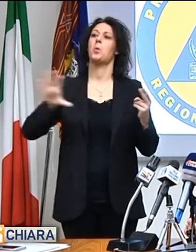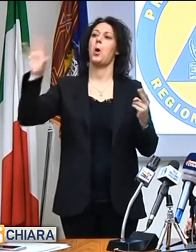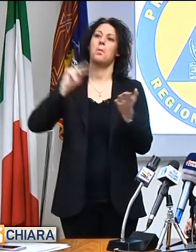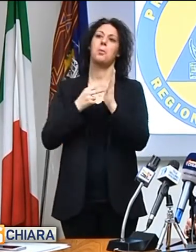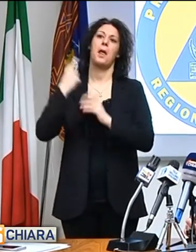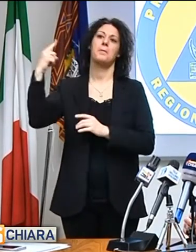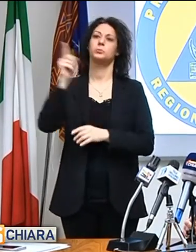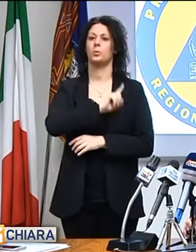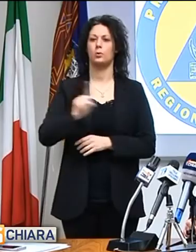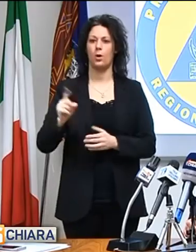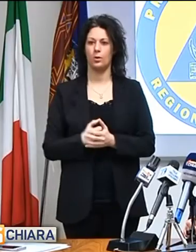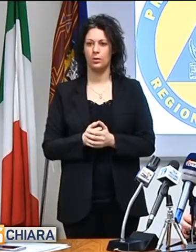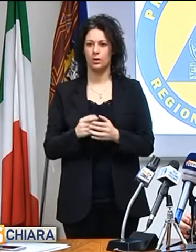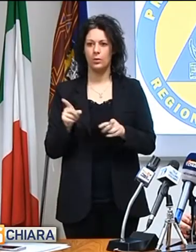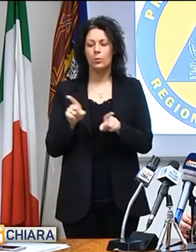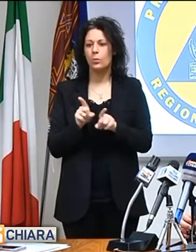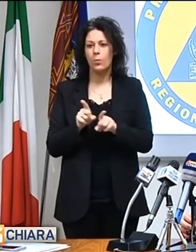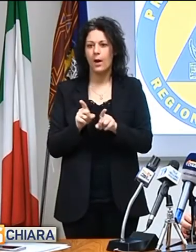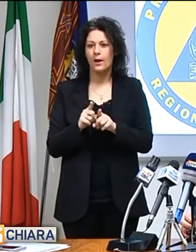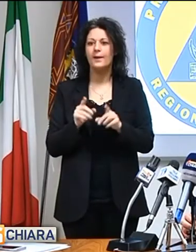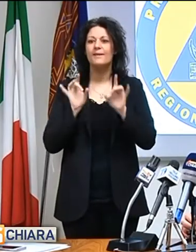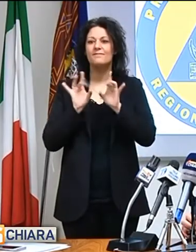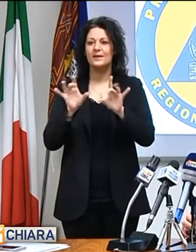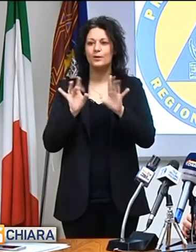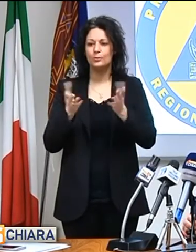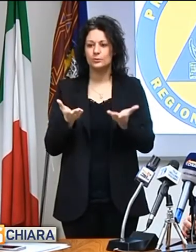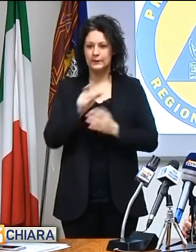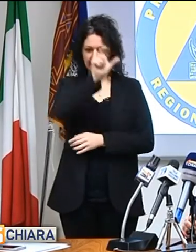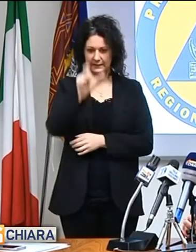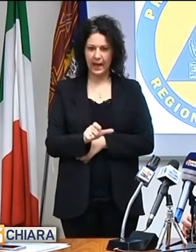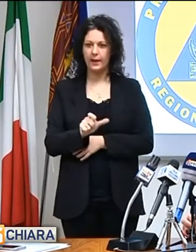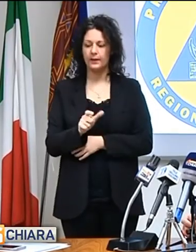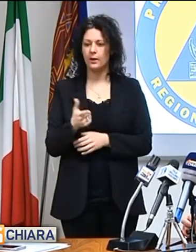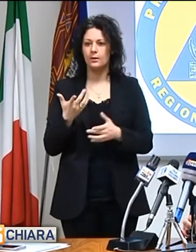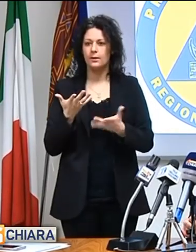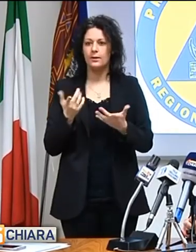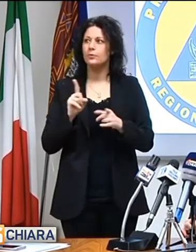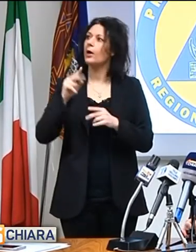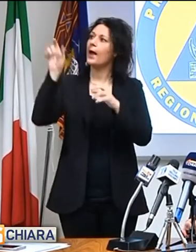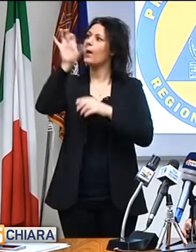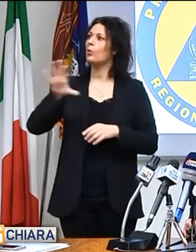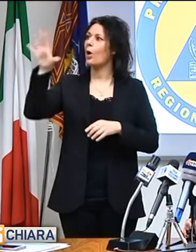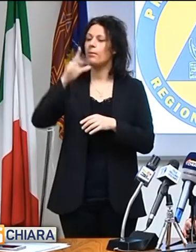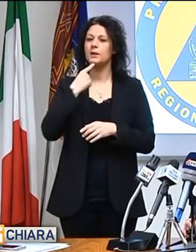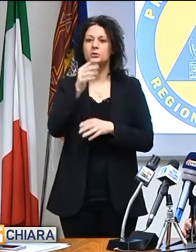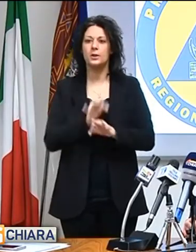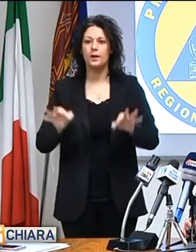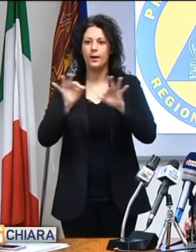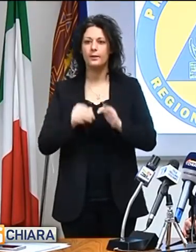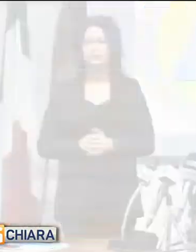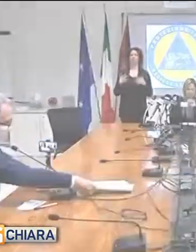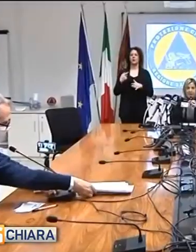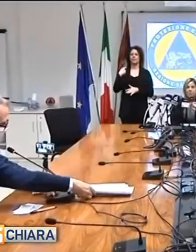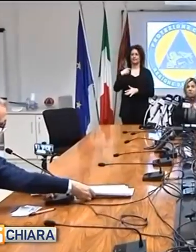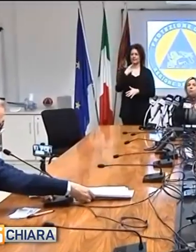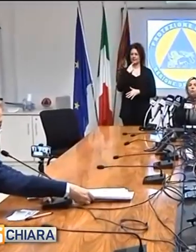dell'Europa. Oggi siamo in pandemia, l'Europa non ha nulla da dire. La BCE non si sta muovendo come si sta muovendo la Federal